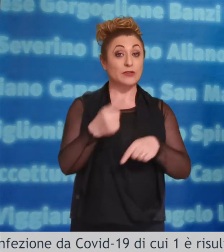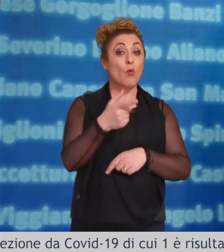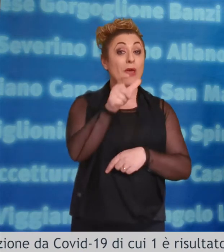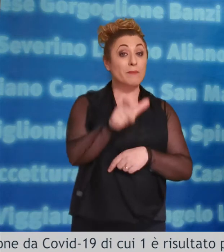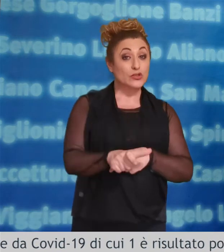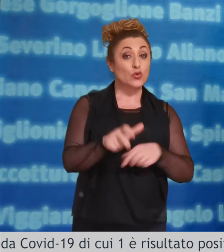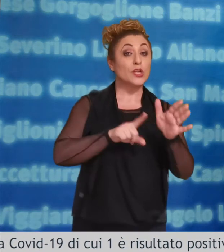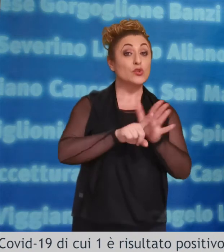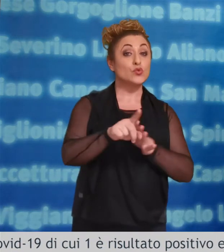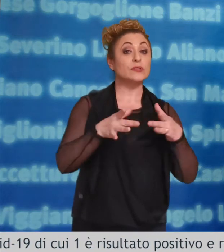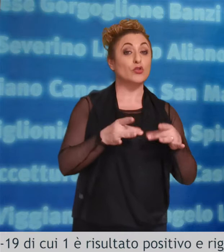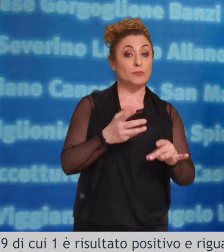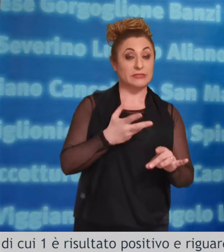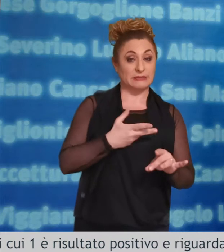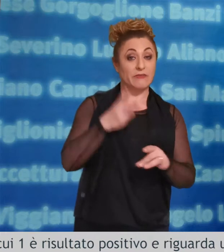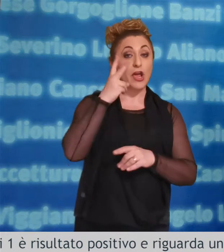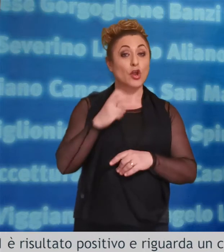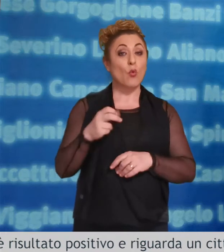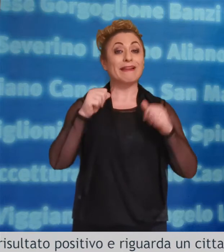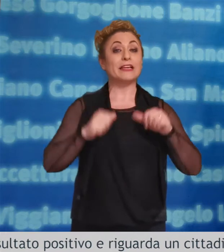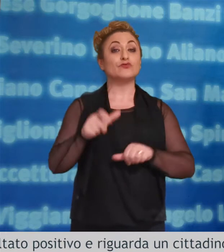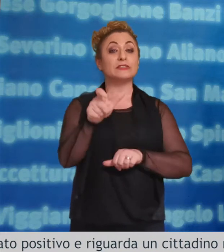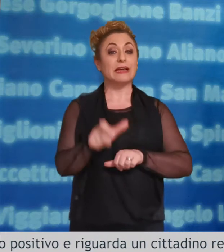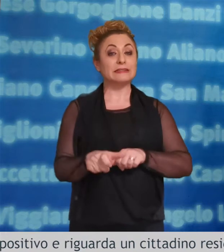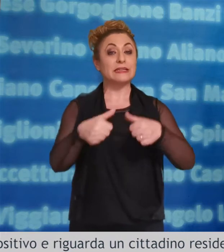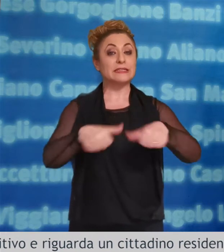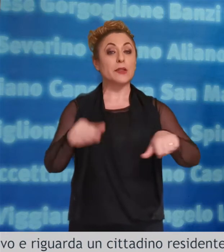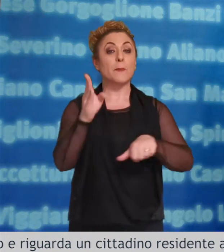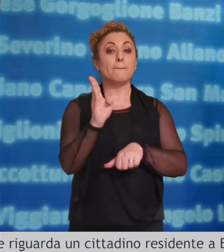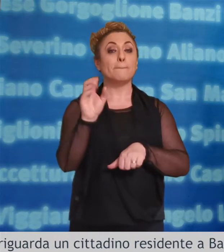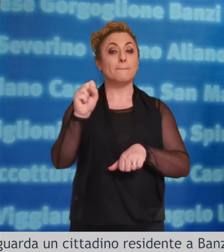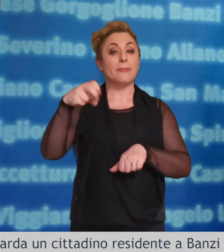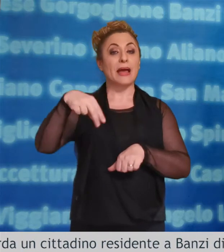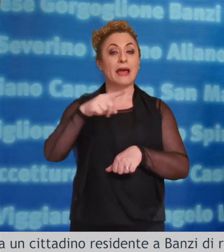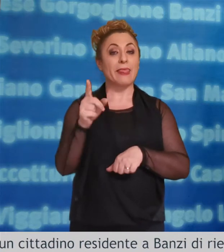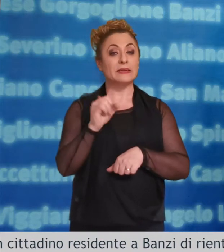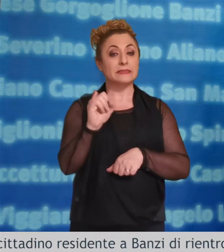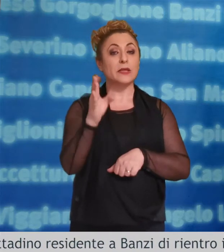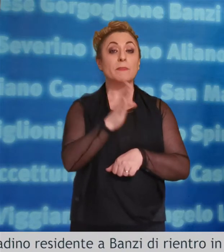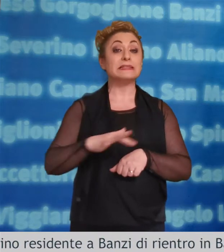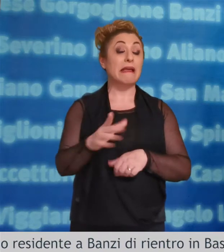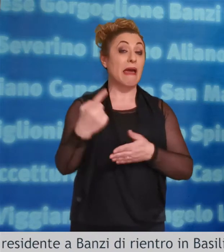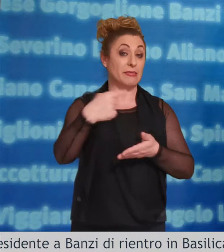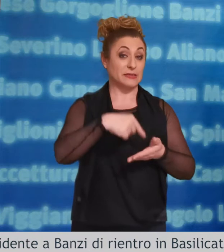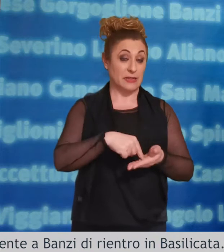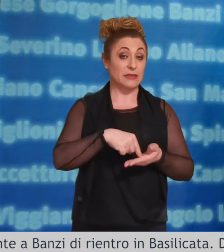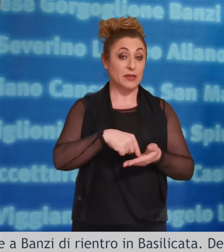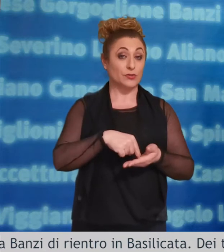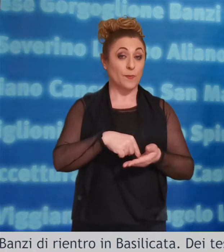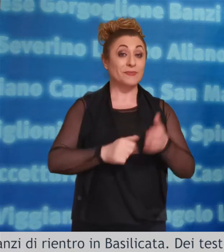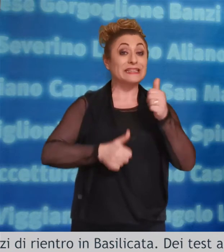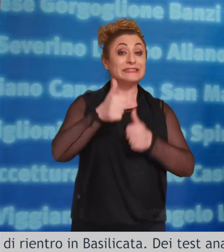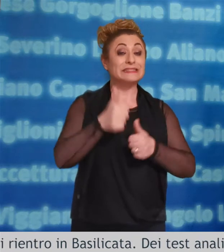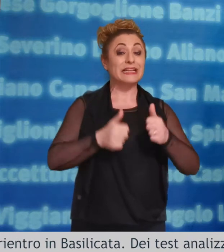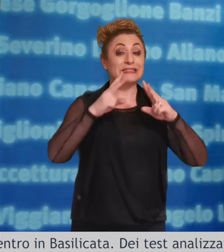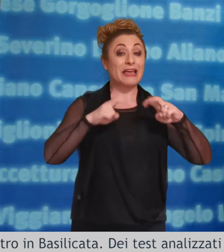uno è risultato positivo e riguarda un cittadino residente a banzi di rientro in basilicata dei